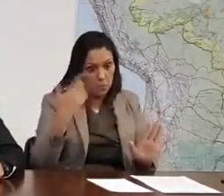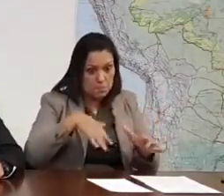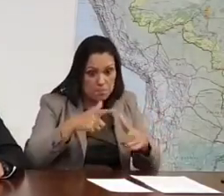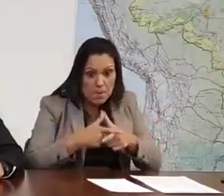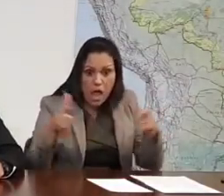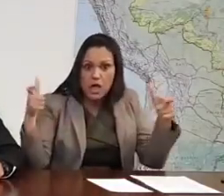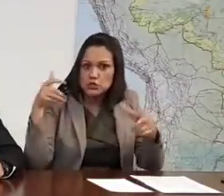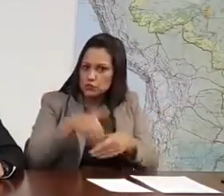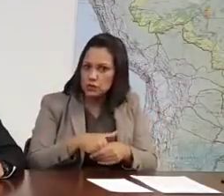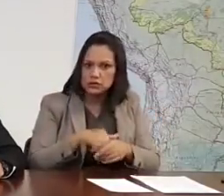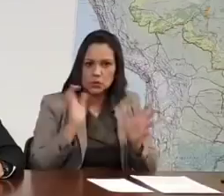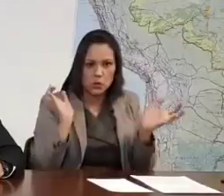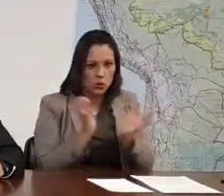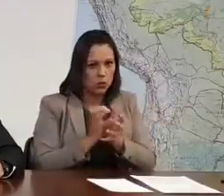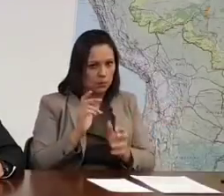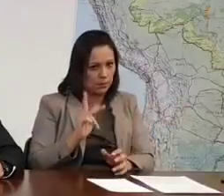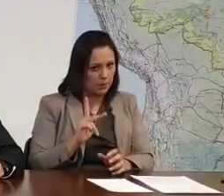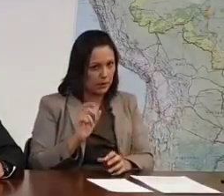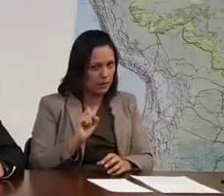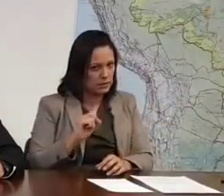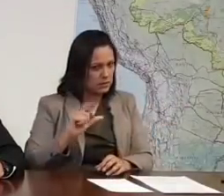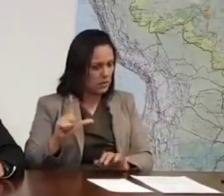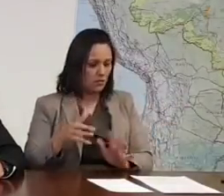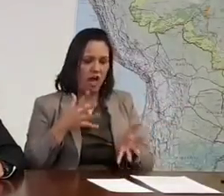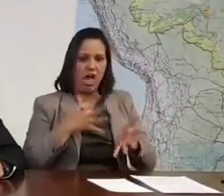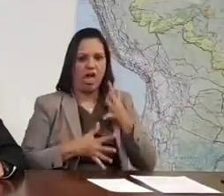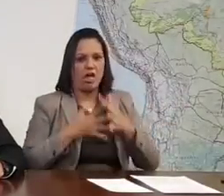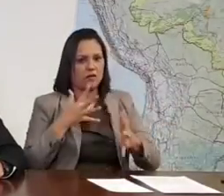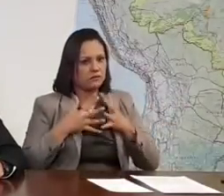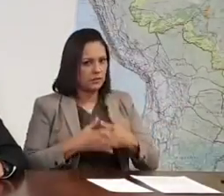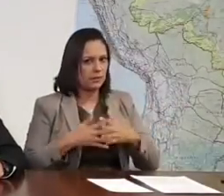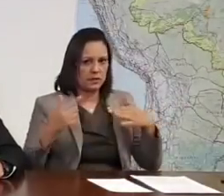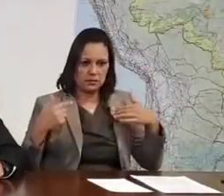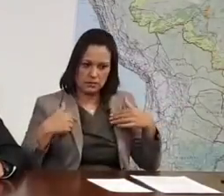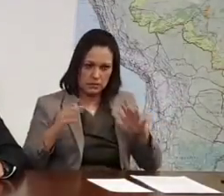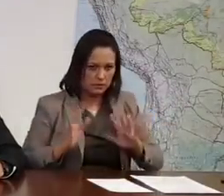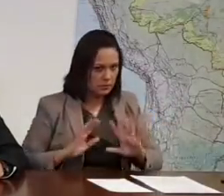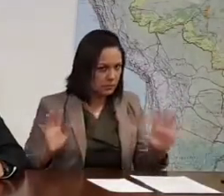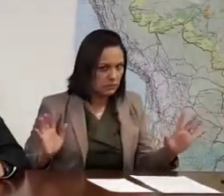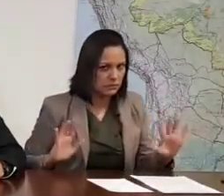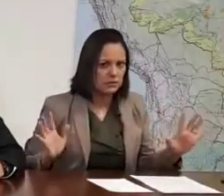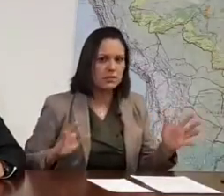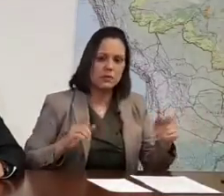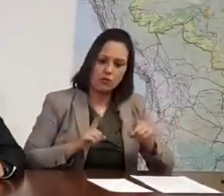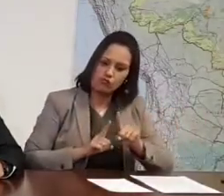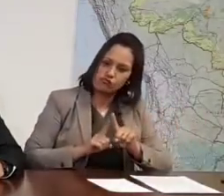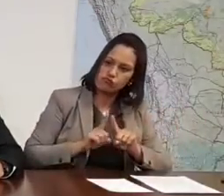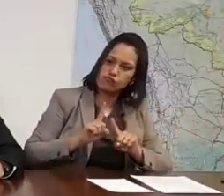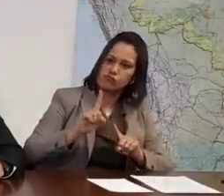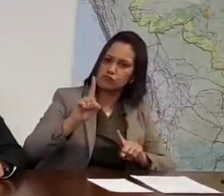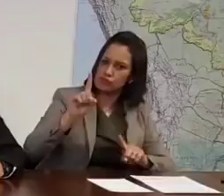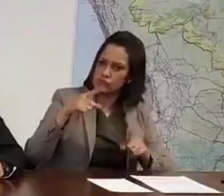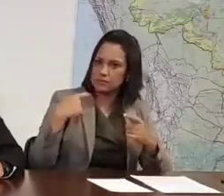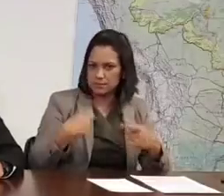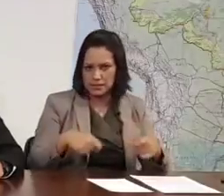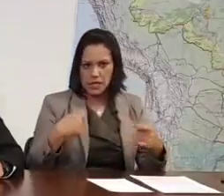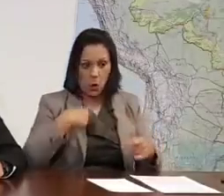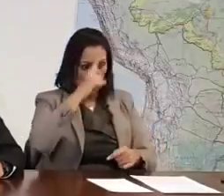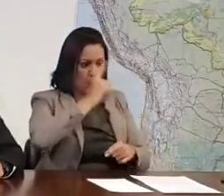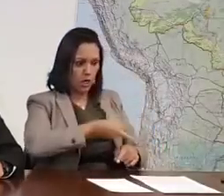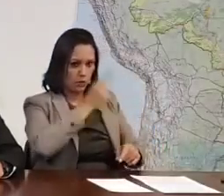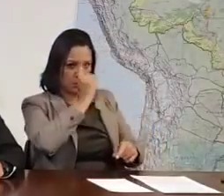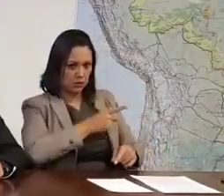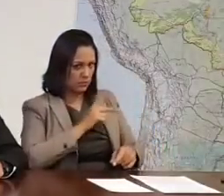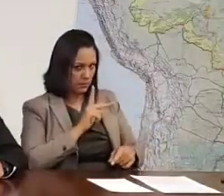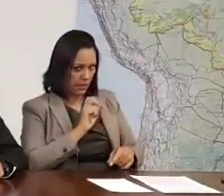Agora, nossa bancada não vai atrapalhar votações, no que depender de mim, né? não tenho ascendência sobre a bancada pessoal, acho que eu mando na bancada, não